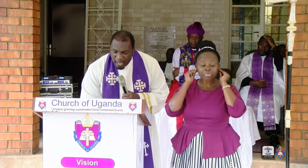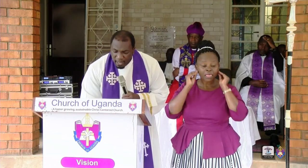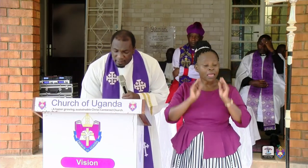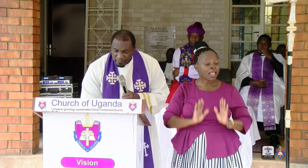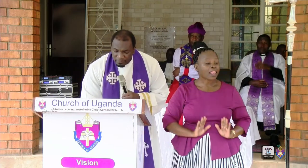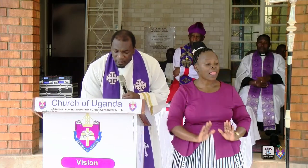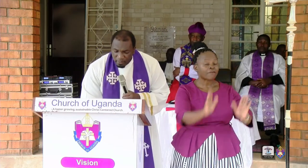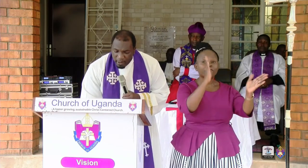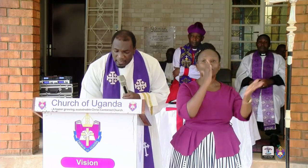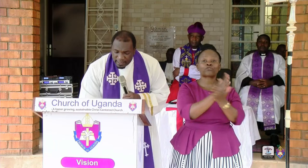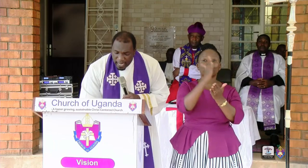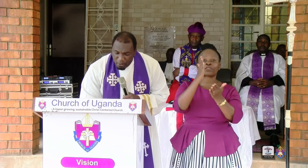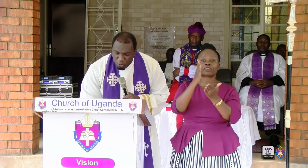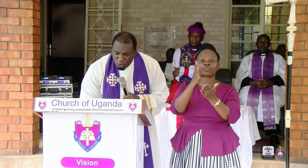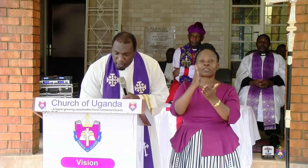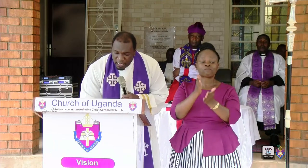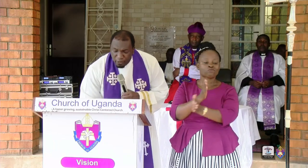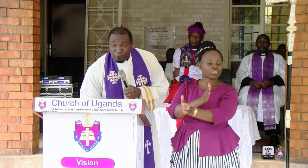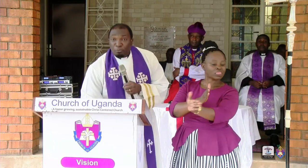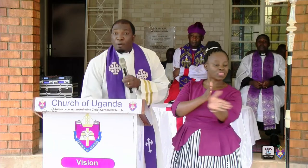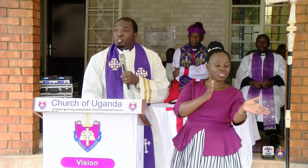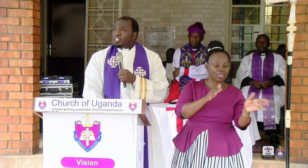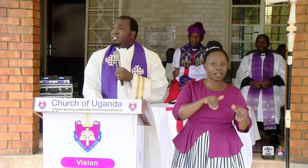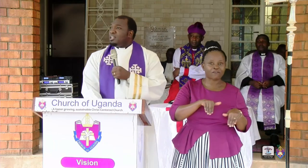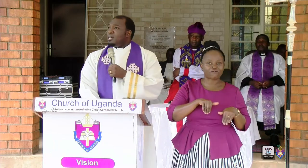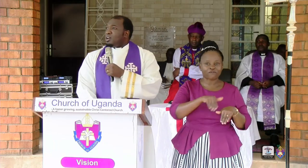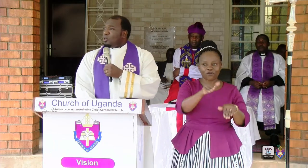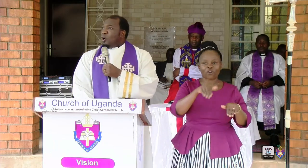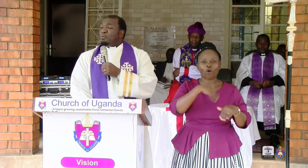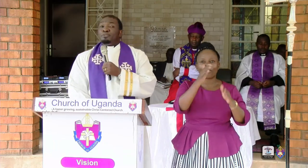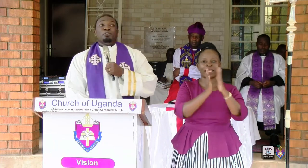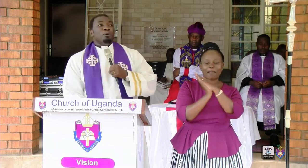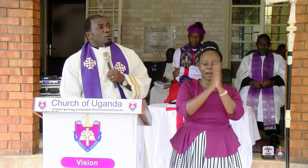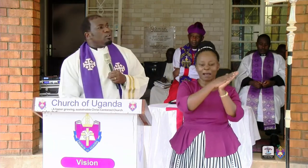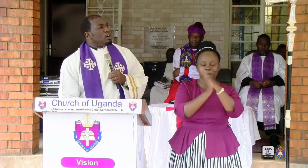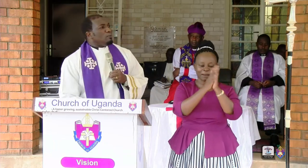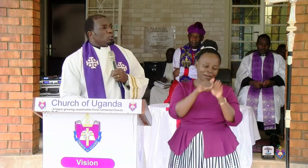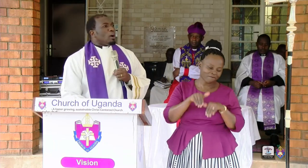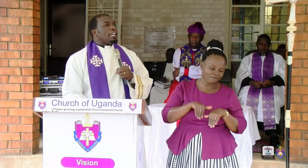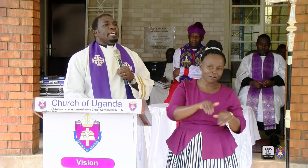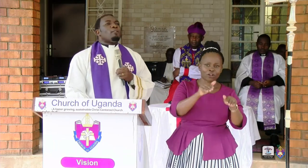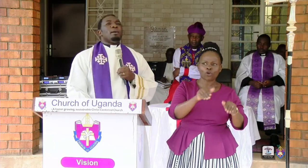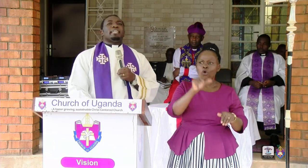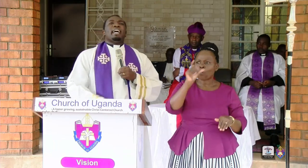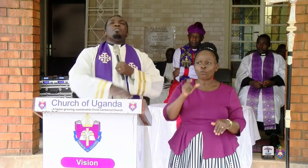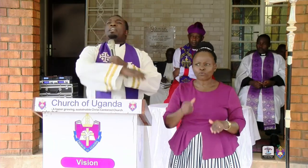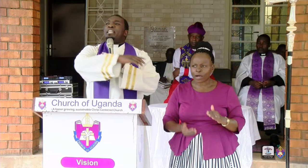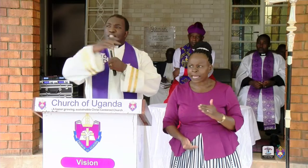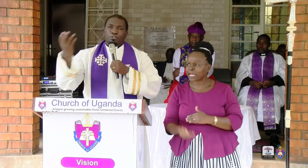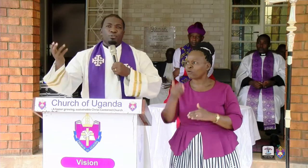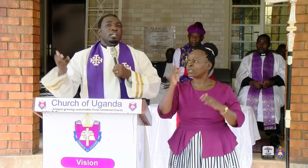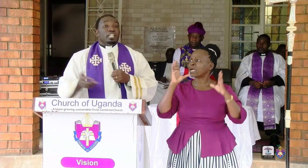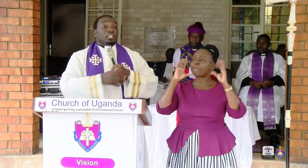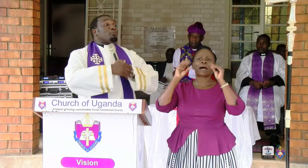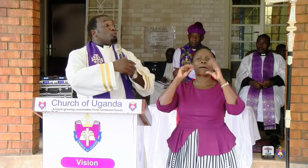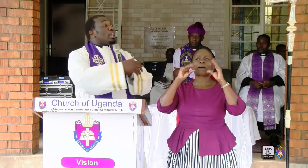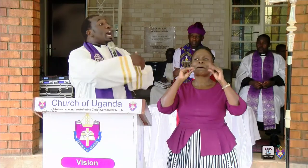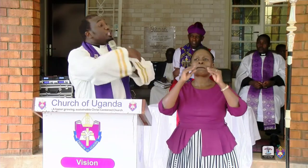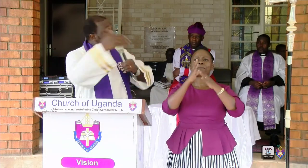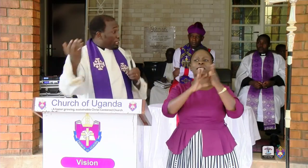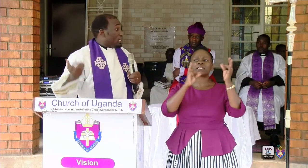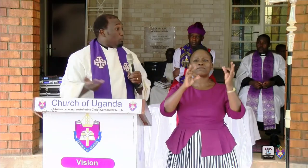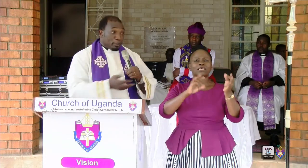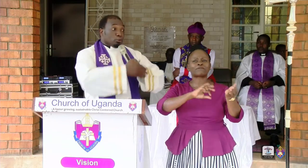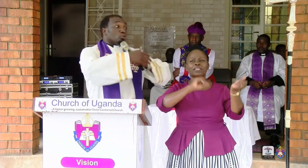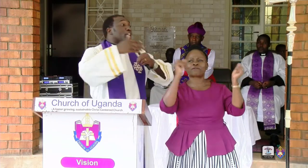amazima. Bali kyama okugoberera enfumo obuki? Obufumo omuntu akeera kumacha nayogera ekintu ne kifuuka